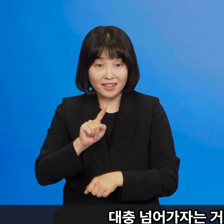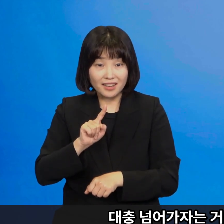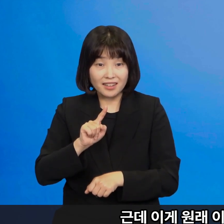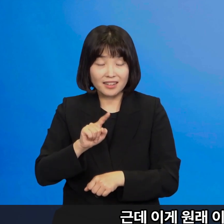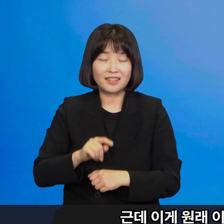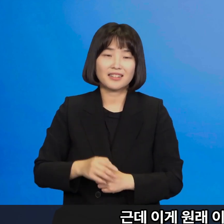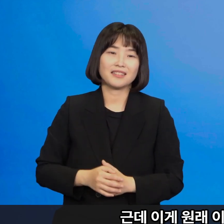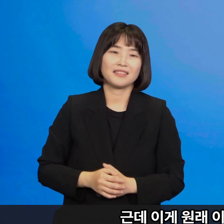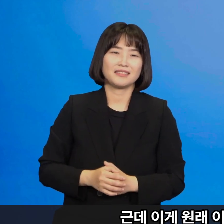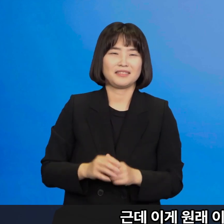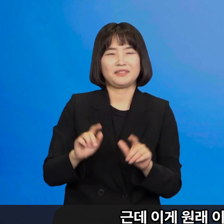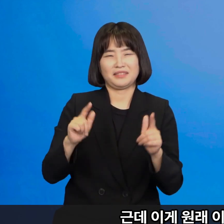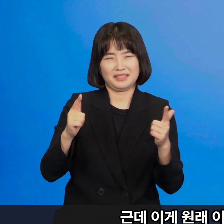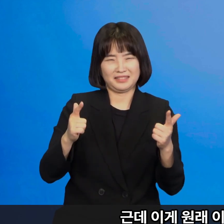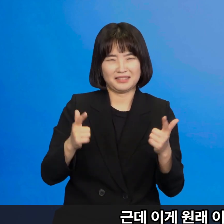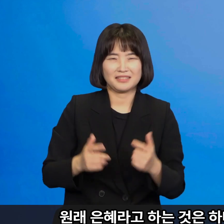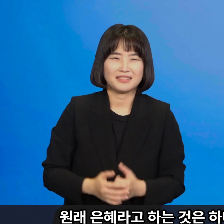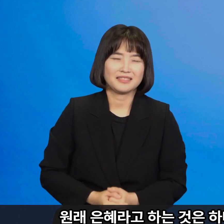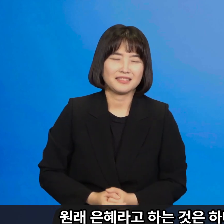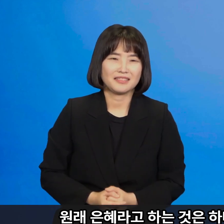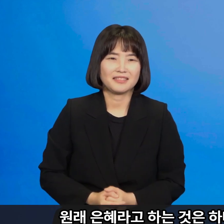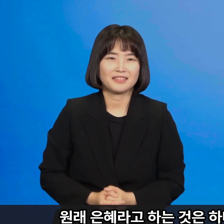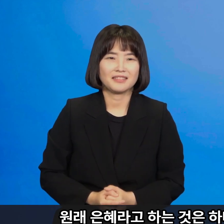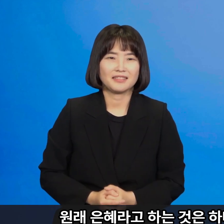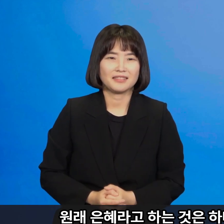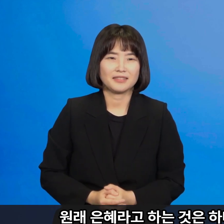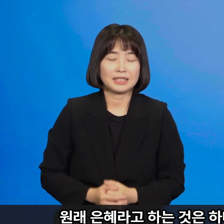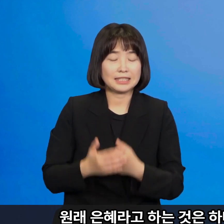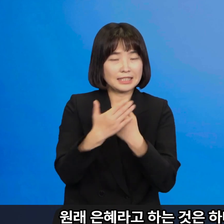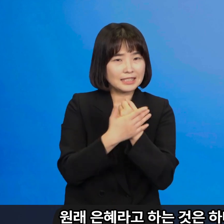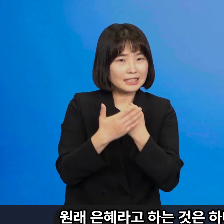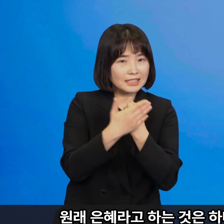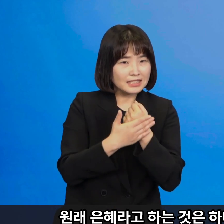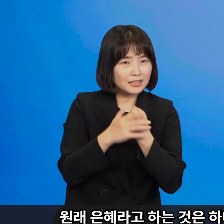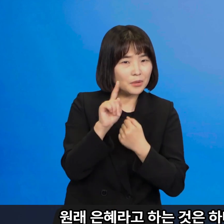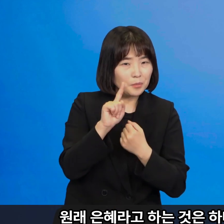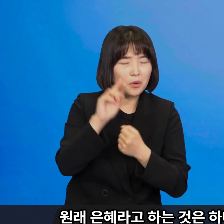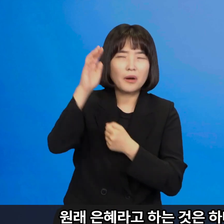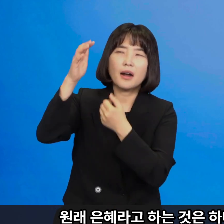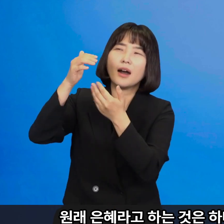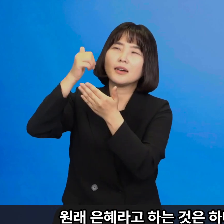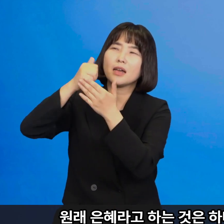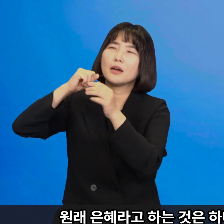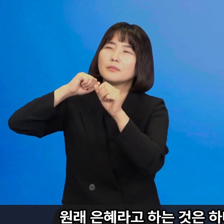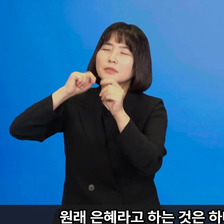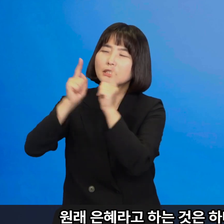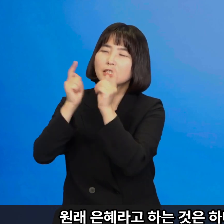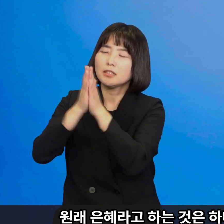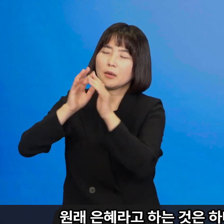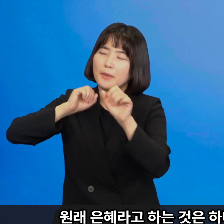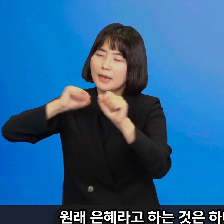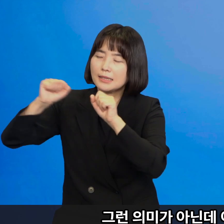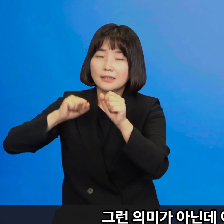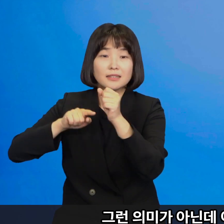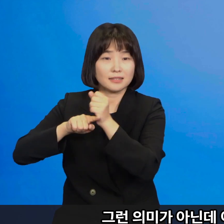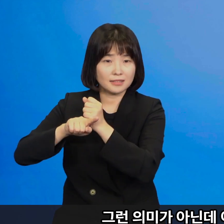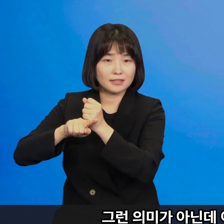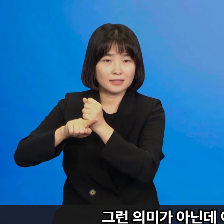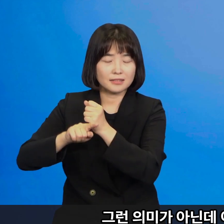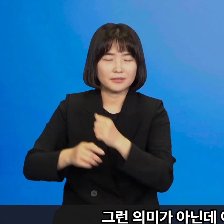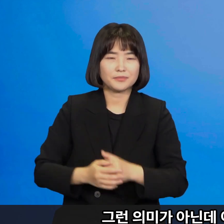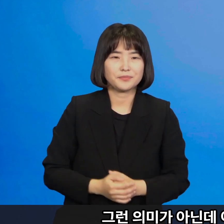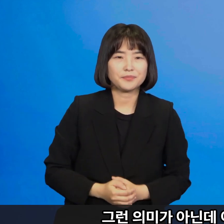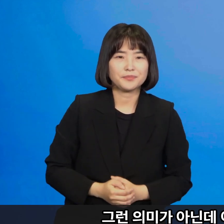것이죠. 근데 이게 원래 이 말이 아니에요. 원래 은혜라고 하는 것은 하나님이 행하신다는 뜻이거든요. 그런